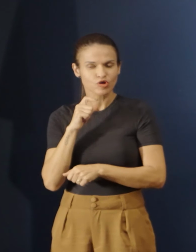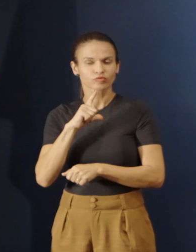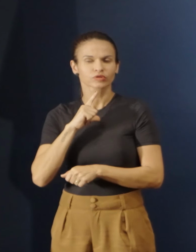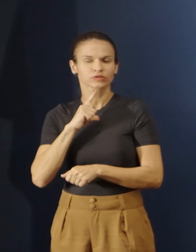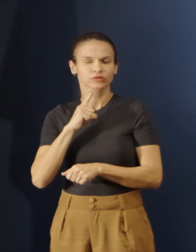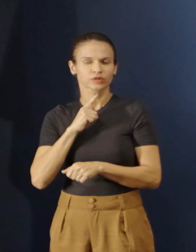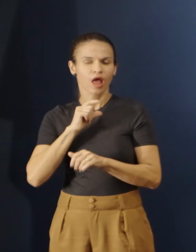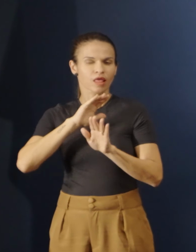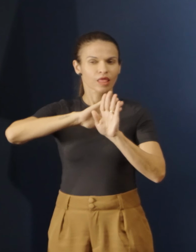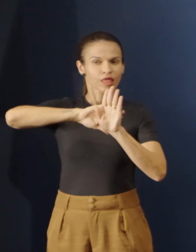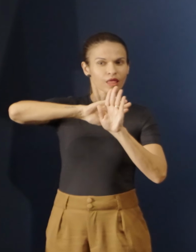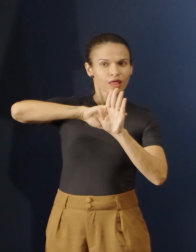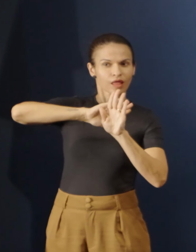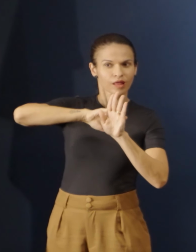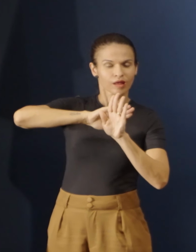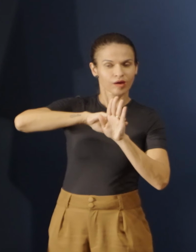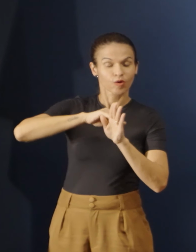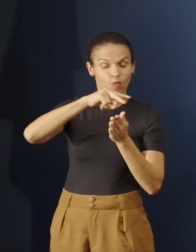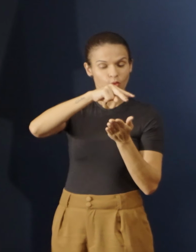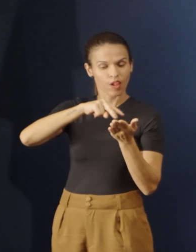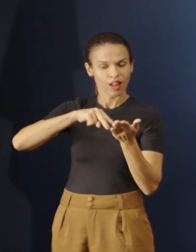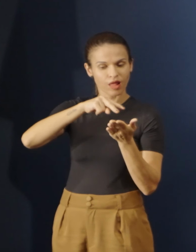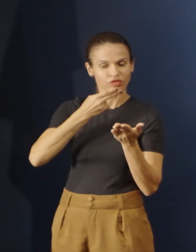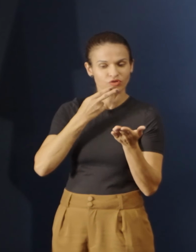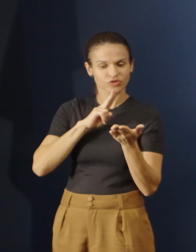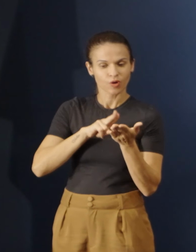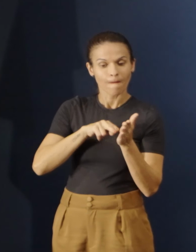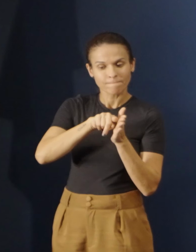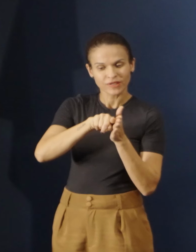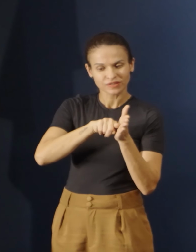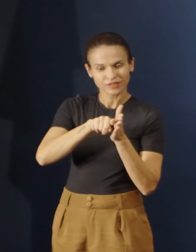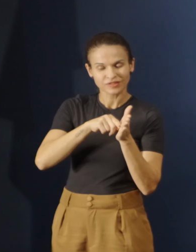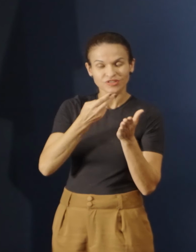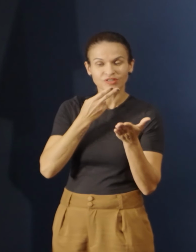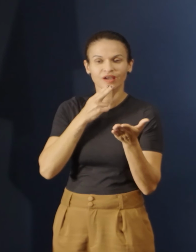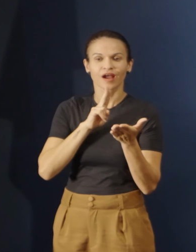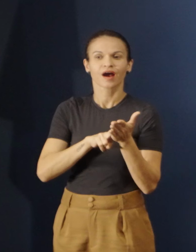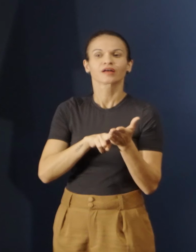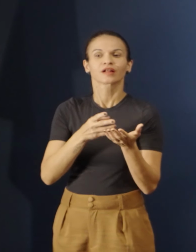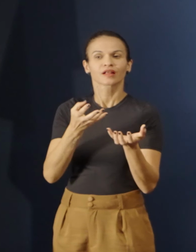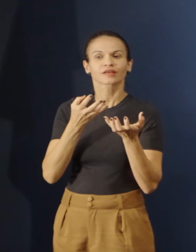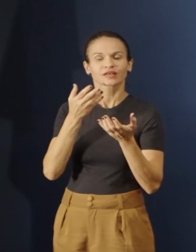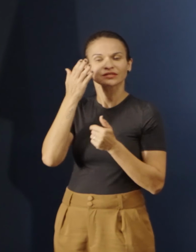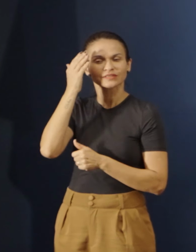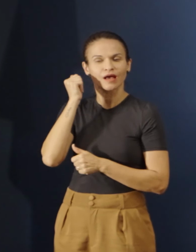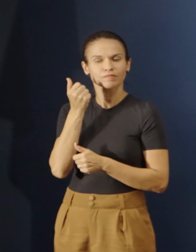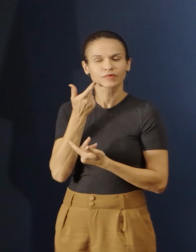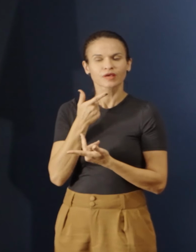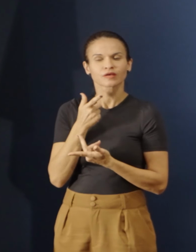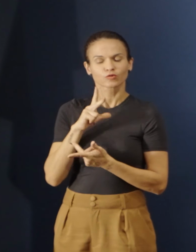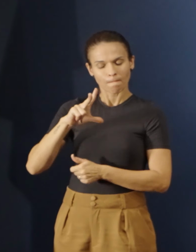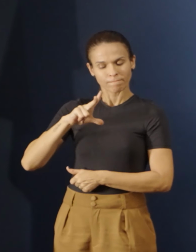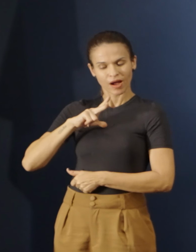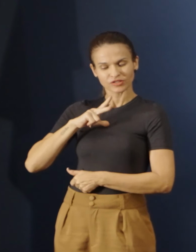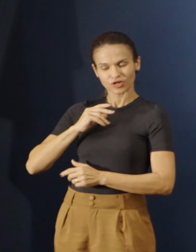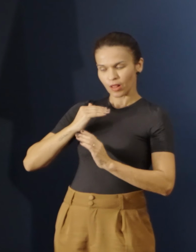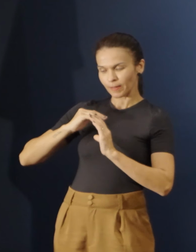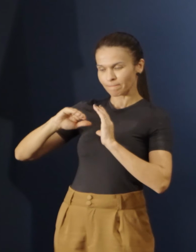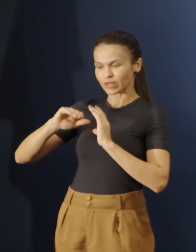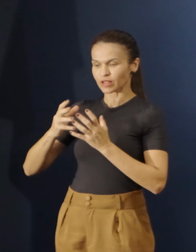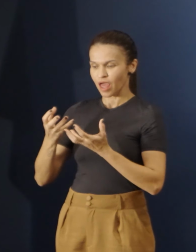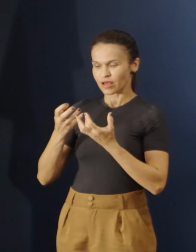outro lado, né? O leitor de carta, o pesquisador de cartas, ele também quer saber um pouco do íntimo de quem manda e de